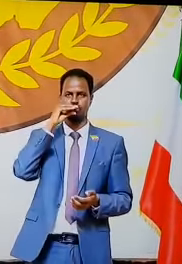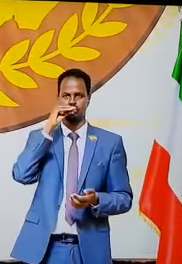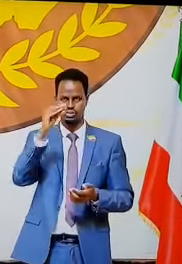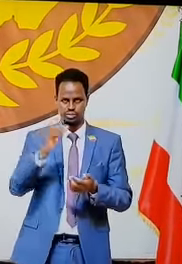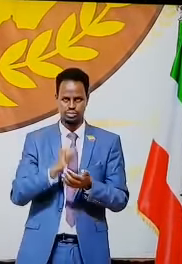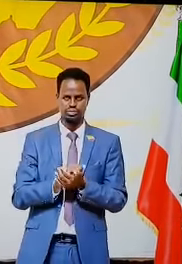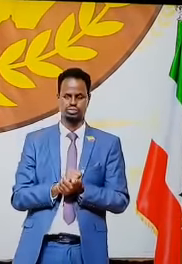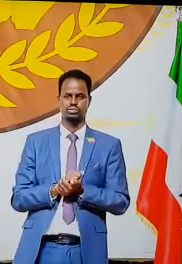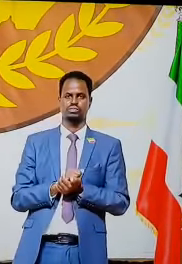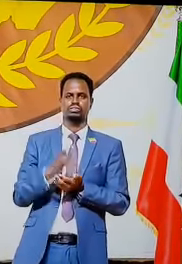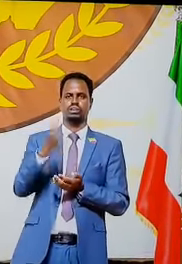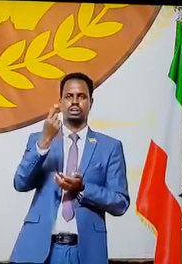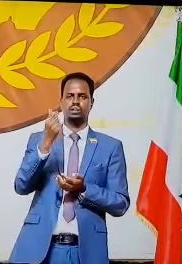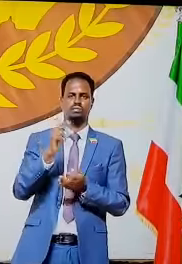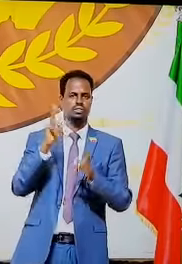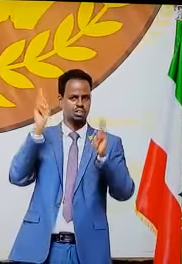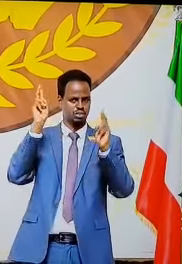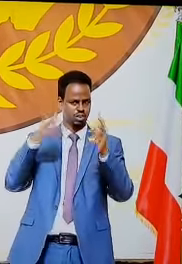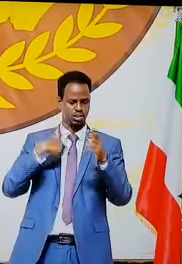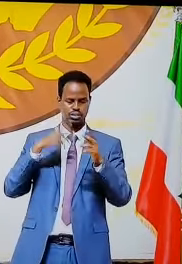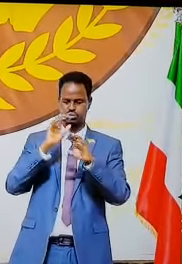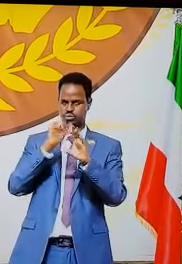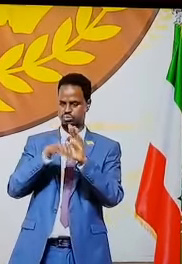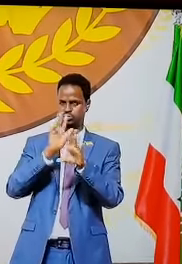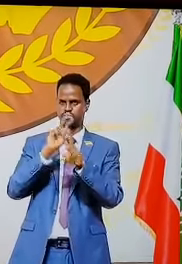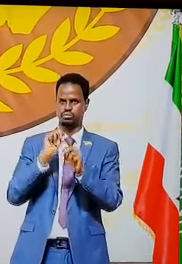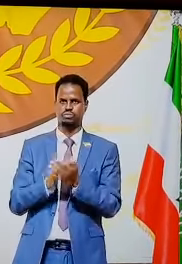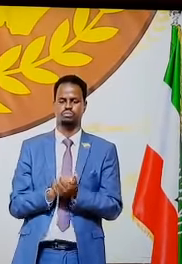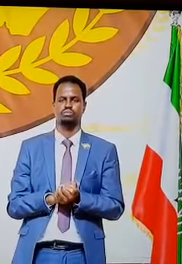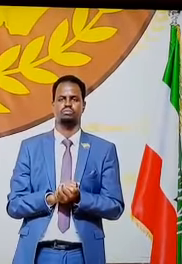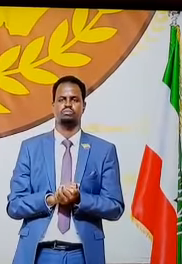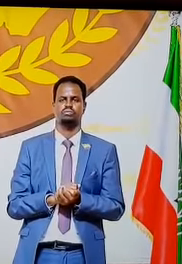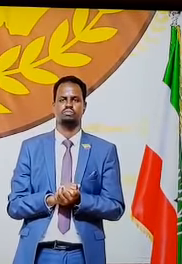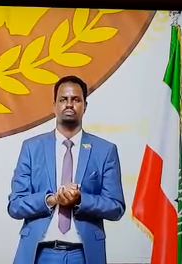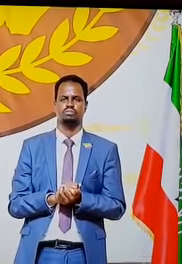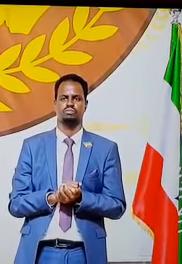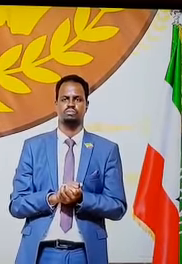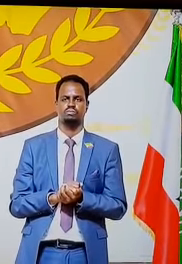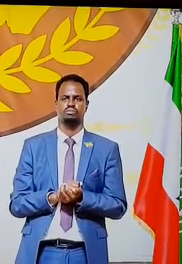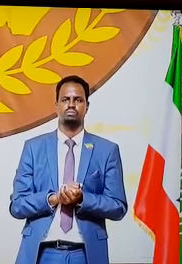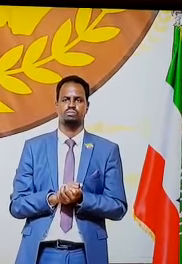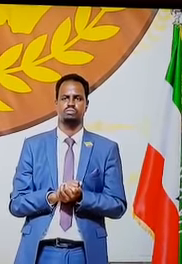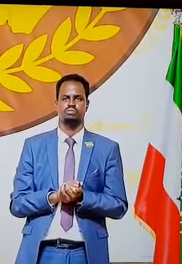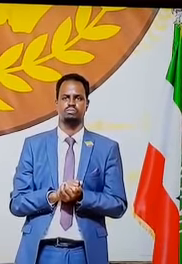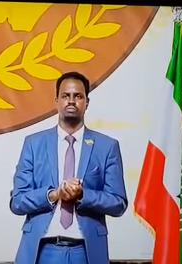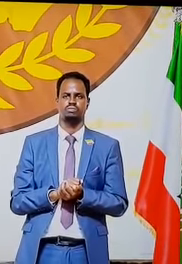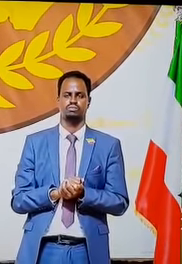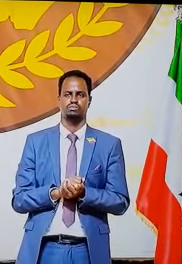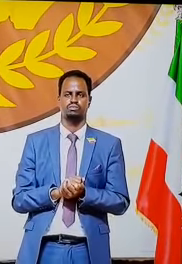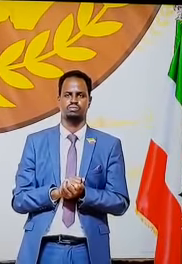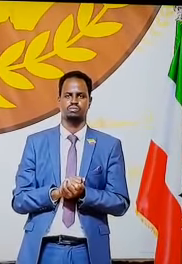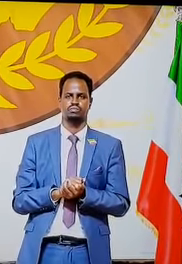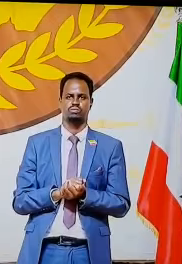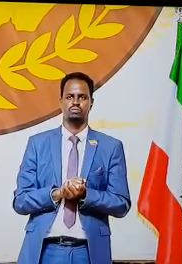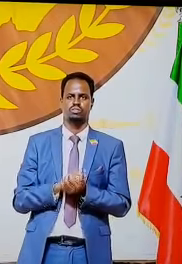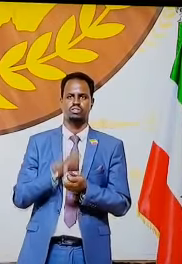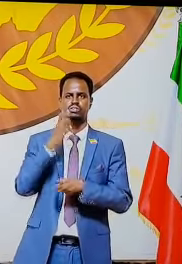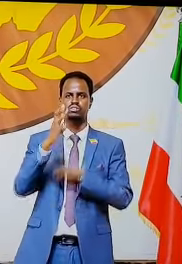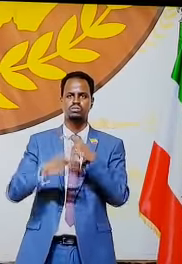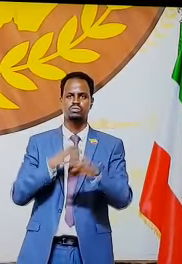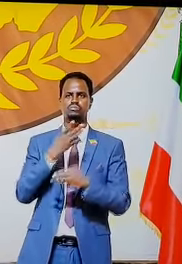ኩቺ ገለ ይሄው አክባር ከናፈ ደለገማ ዳፈ ቆቆ ይወተማው ሐን ከቆማ ማሐካዘው ጋለሶ ተከረገ